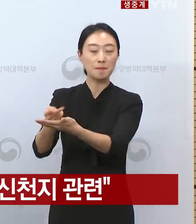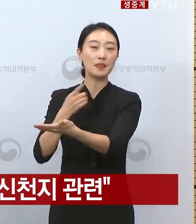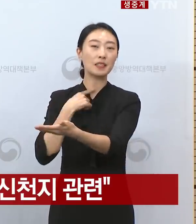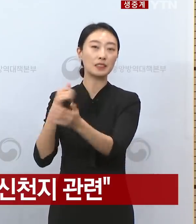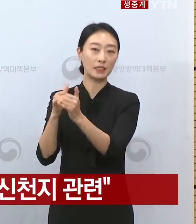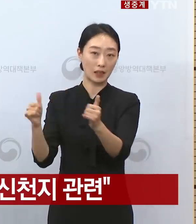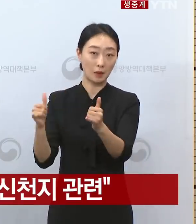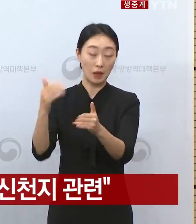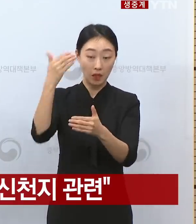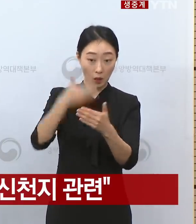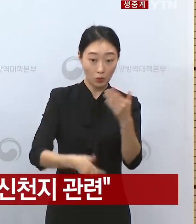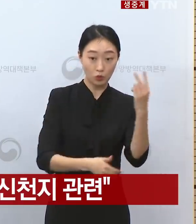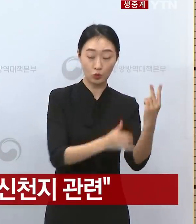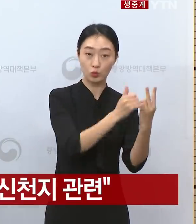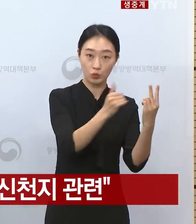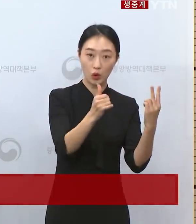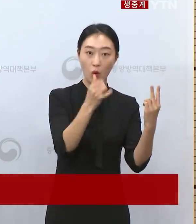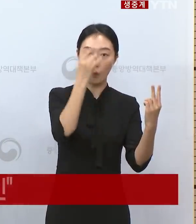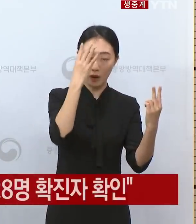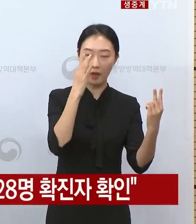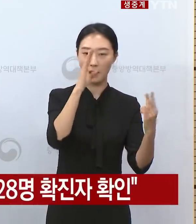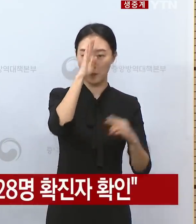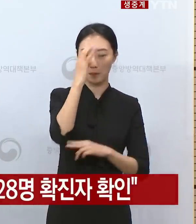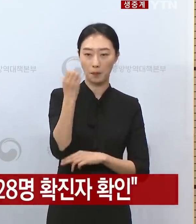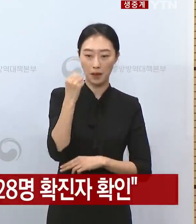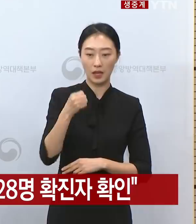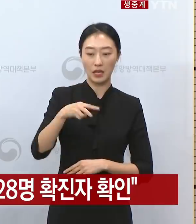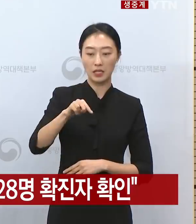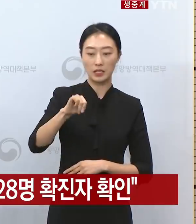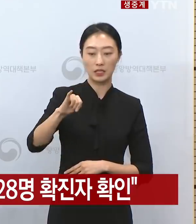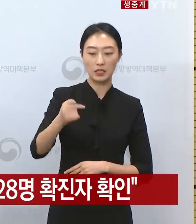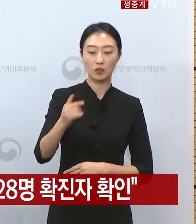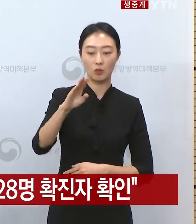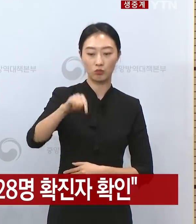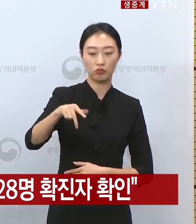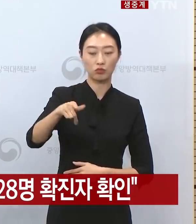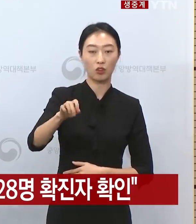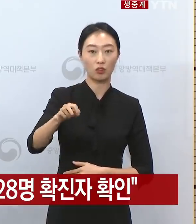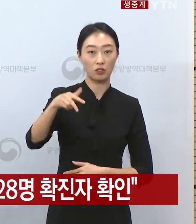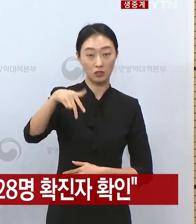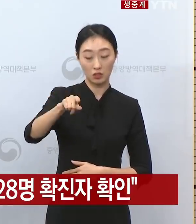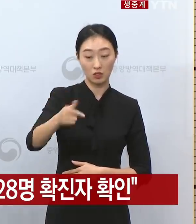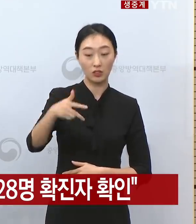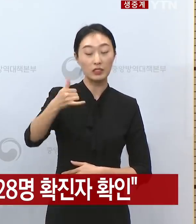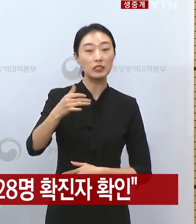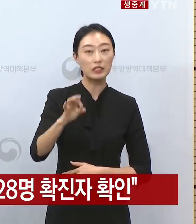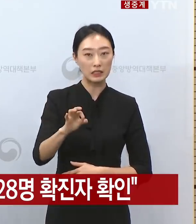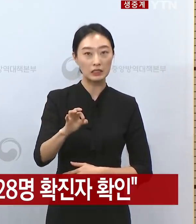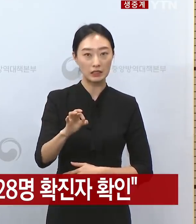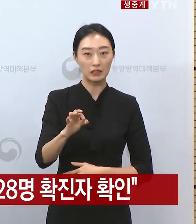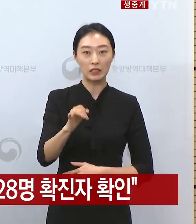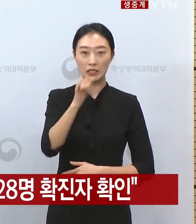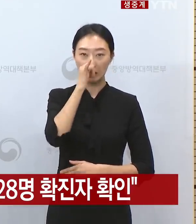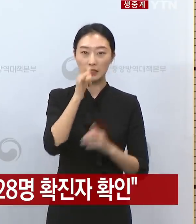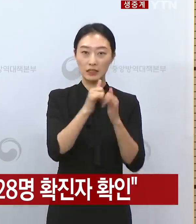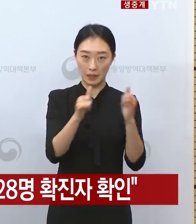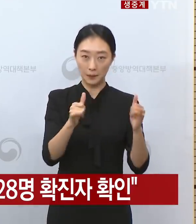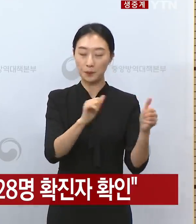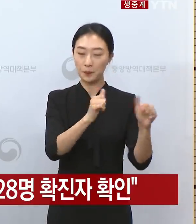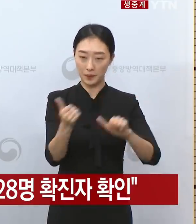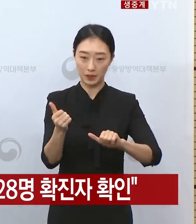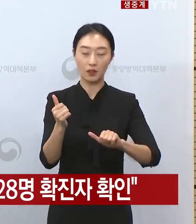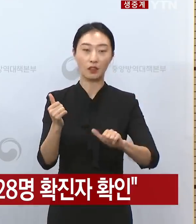입소자였습니다. 그리고 나머지 2분은 만성 신부전증과 같은 그런 중증의 기저질환이 있으신 분이 사망하신 걸로 그렇게 확인하고